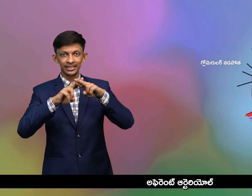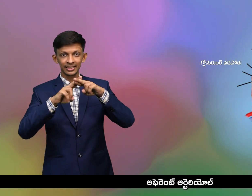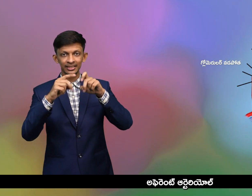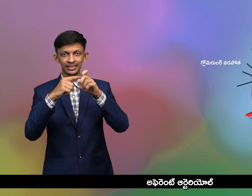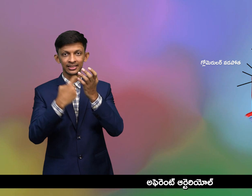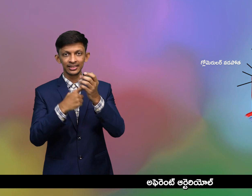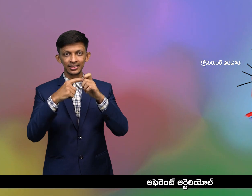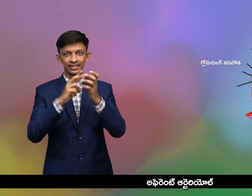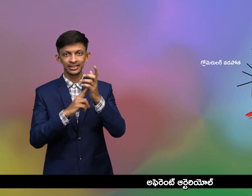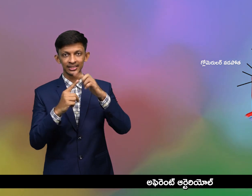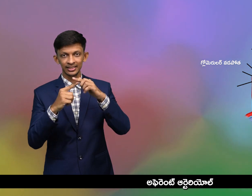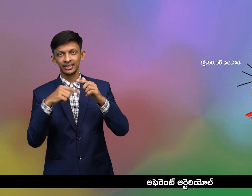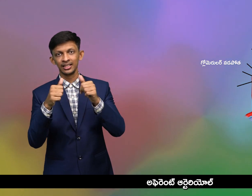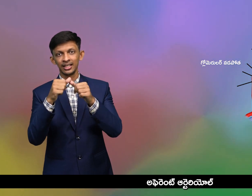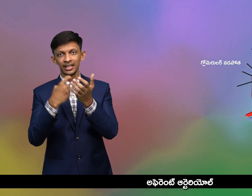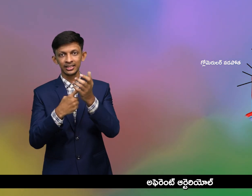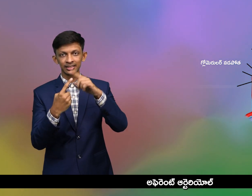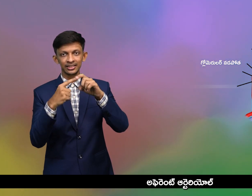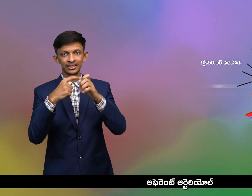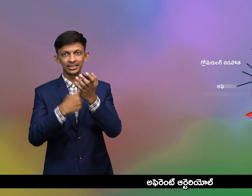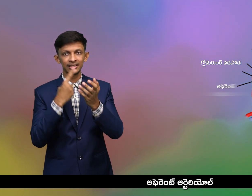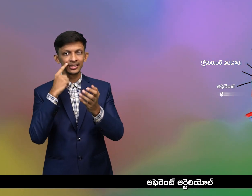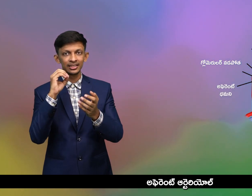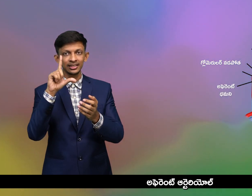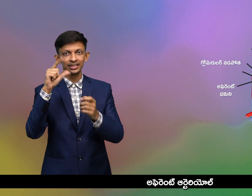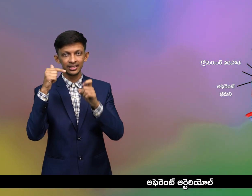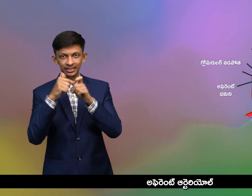అఫరెంట్ ఆర్టెరియోల్, afferent arteriole,